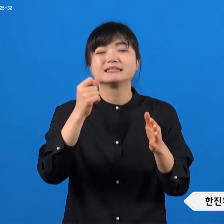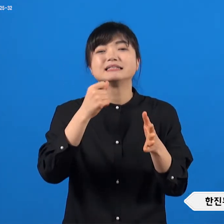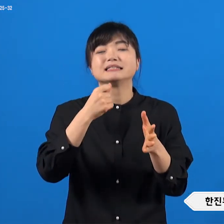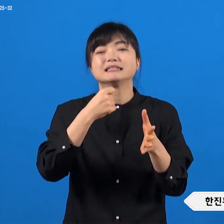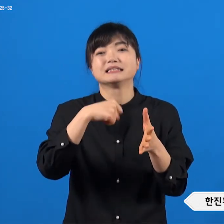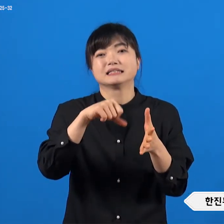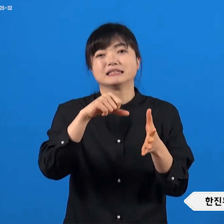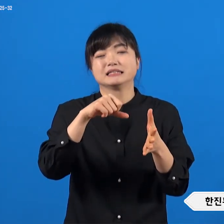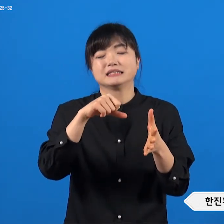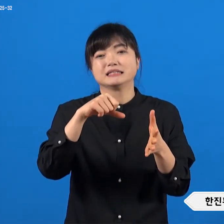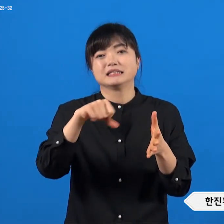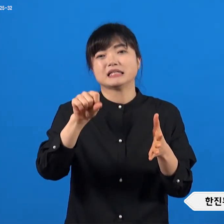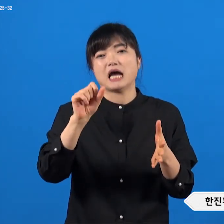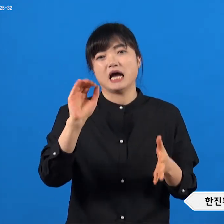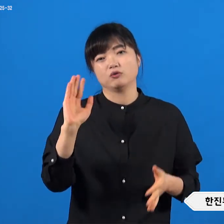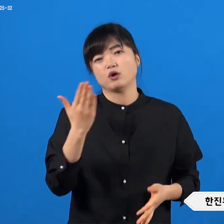있습니다.